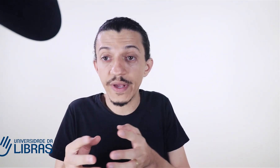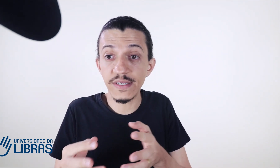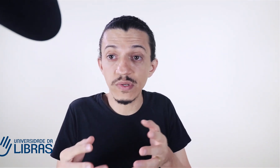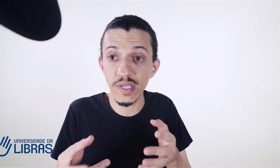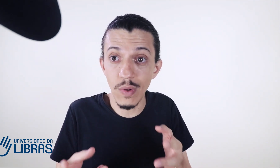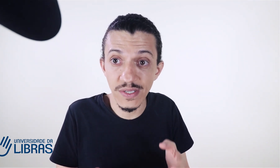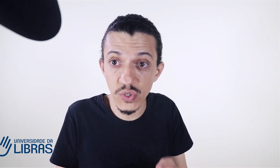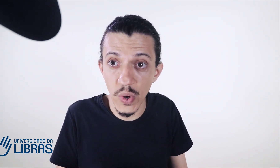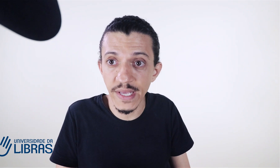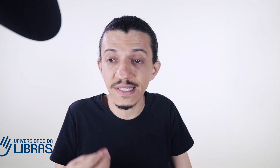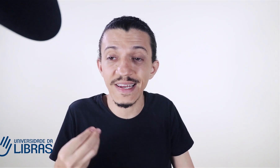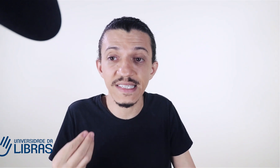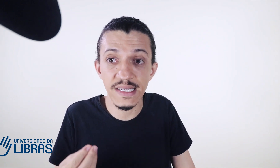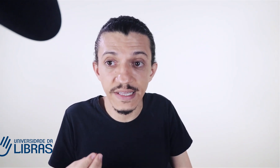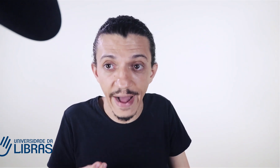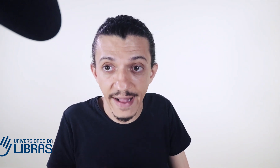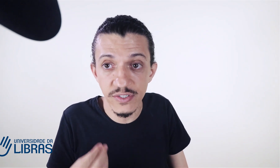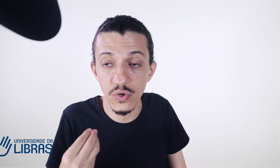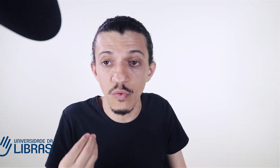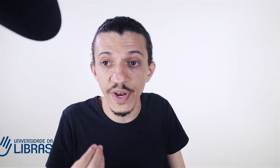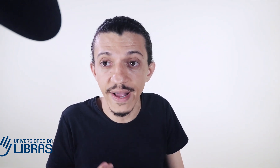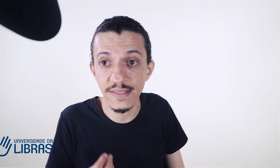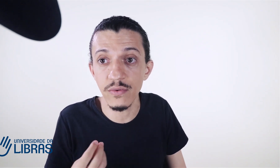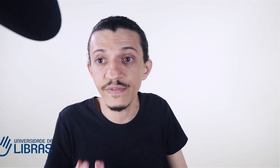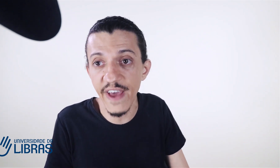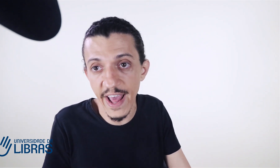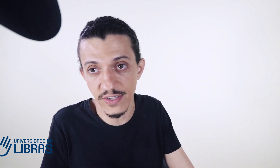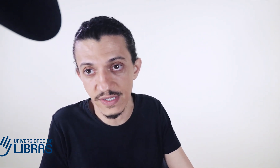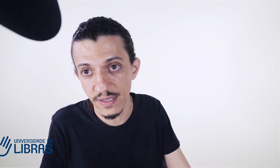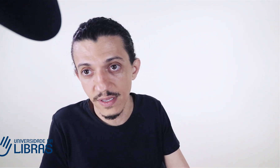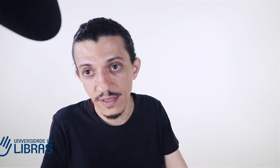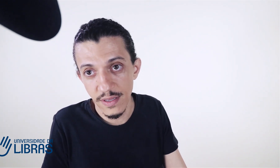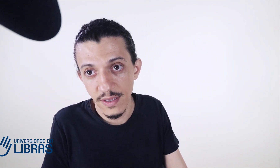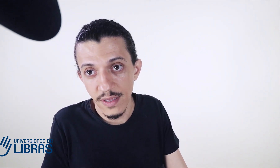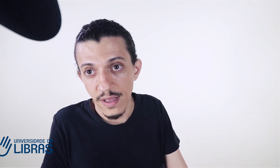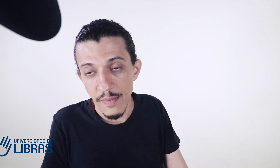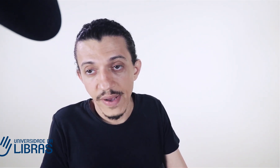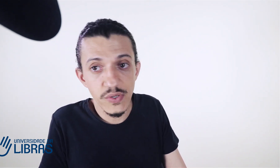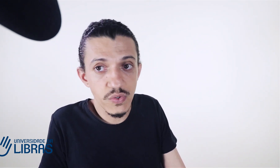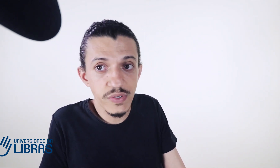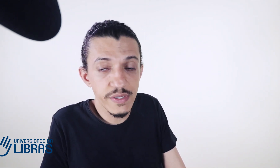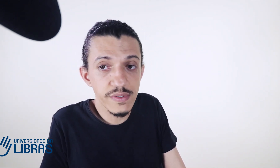são situações e necessidades de comunicação diferentes. Mas os cursinhos não